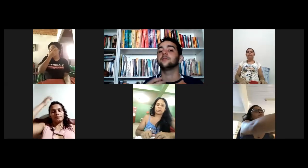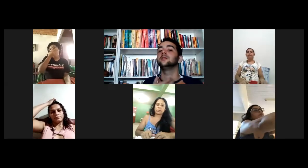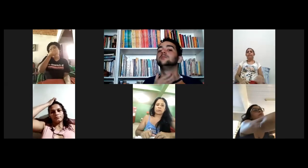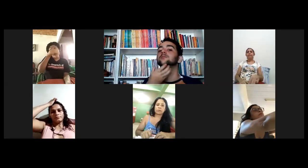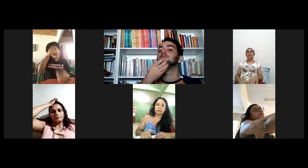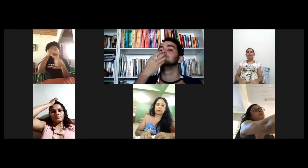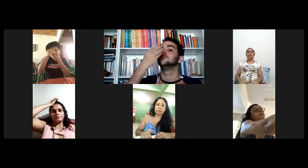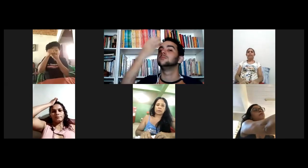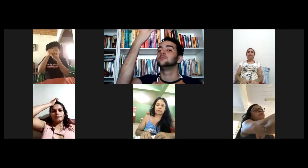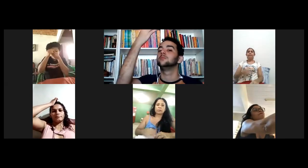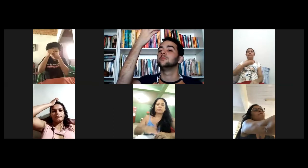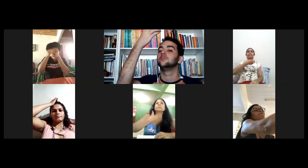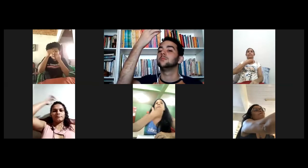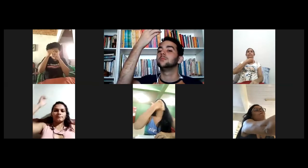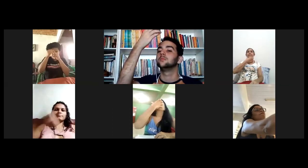girafa,